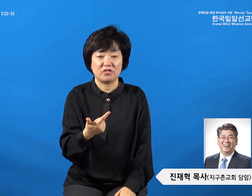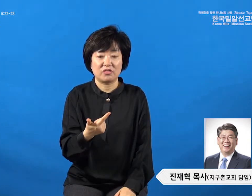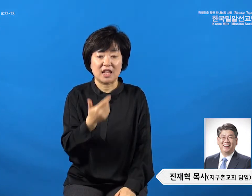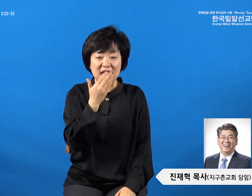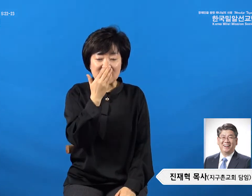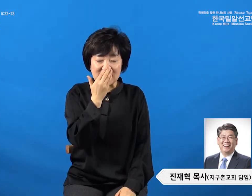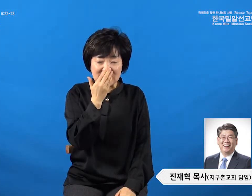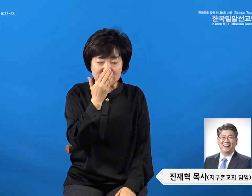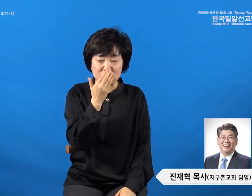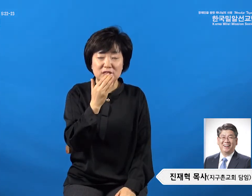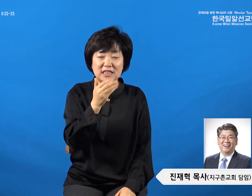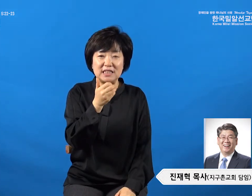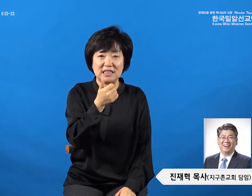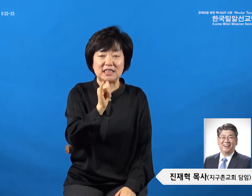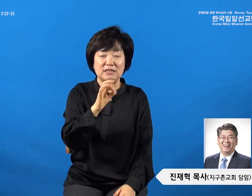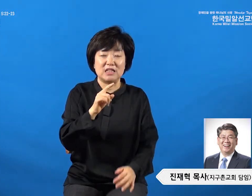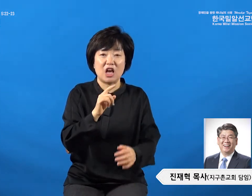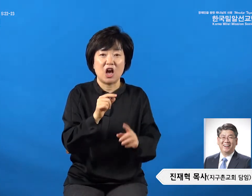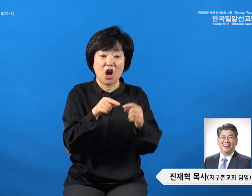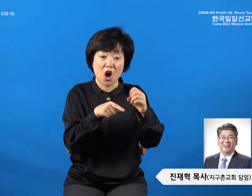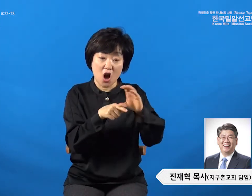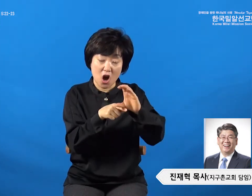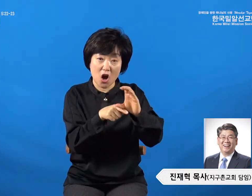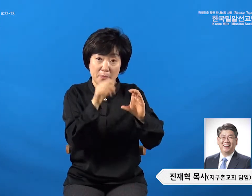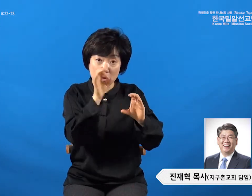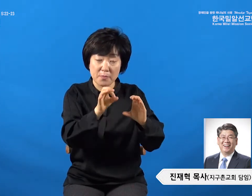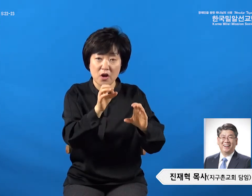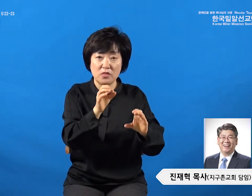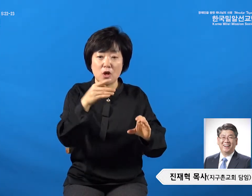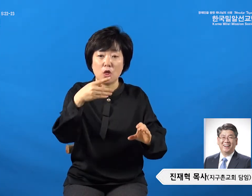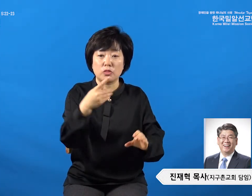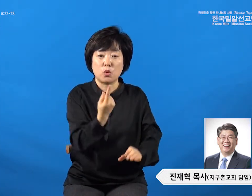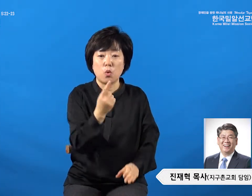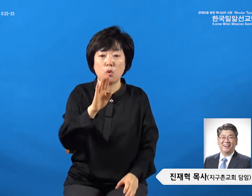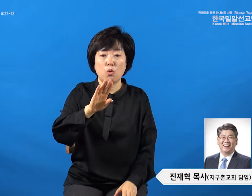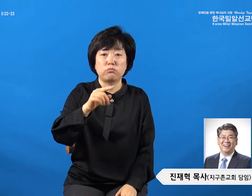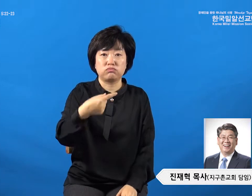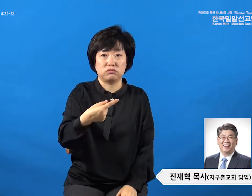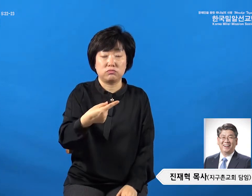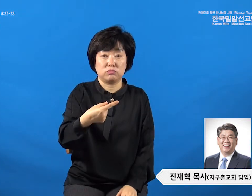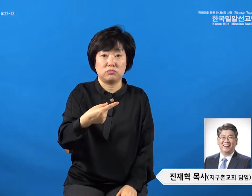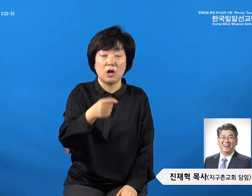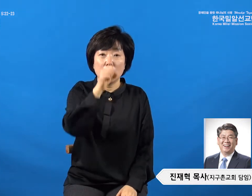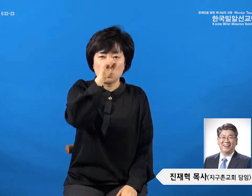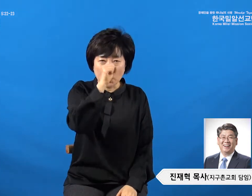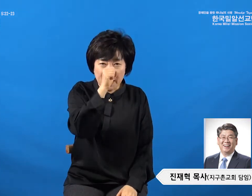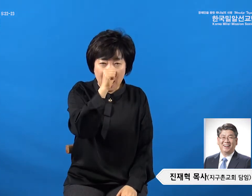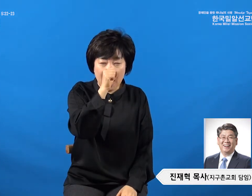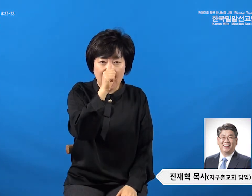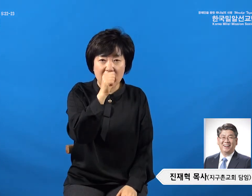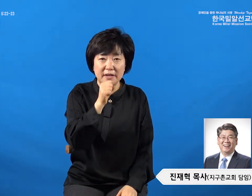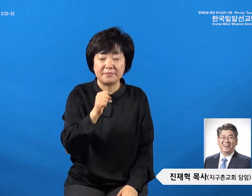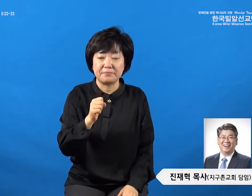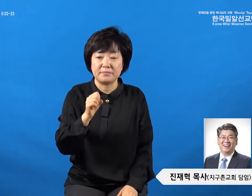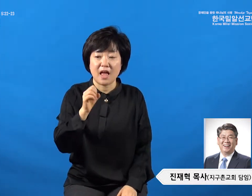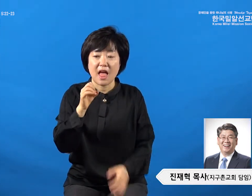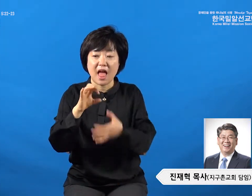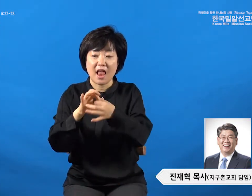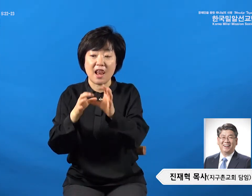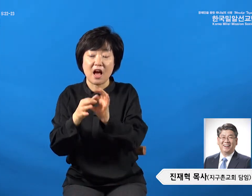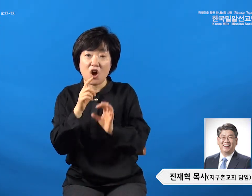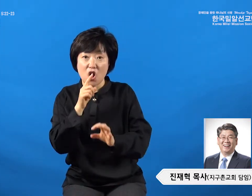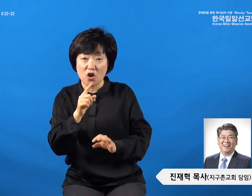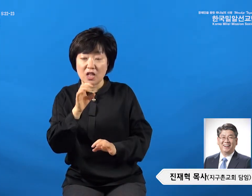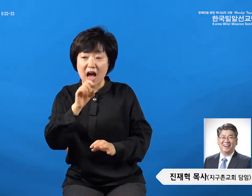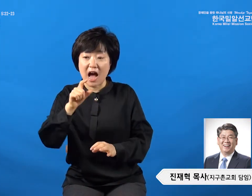원어에 보면 토브라는 단어가 사용됐습니다. 이것은 좋다라는 뜻입니다. 헬라 원어에는